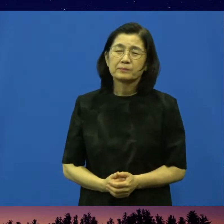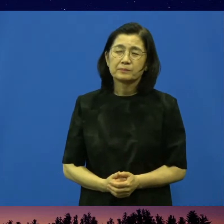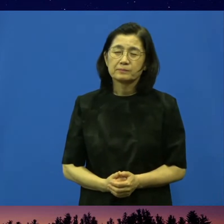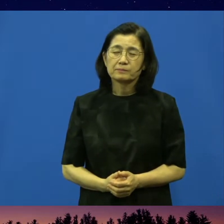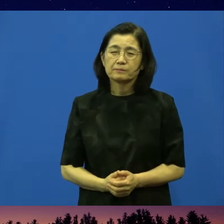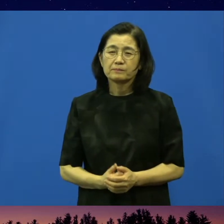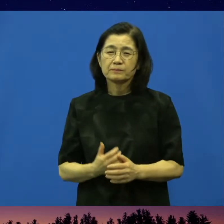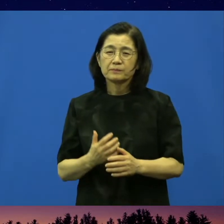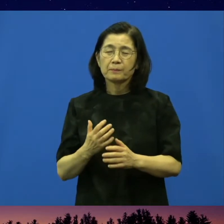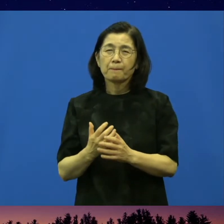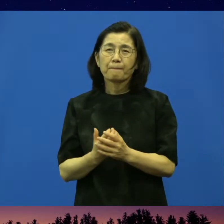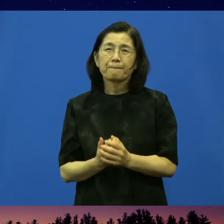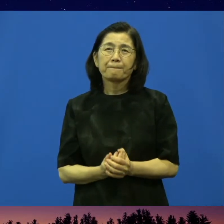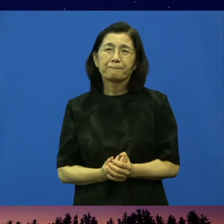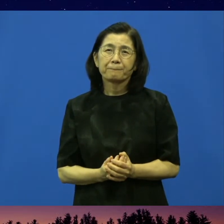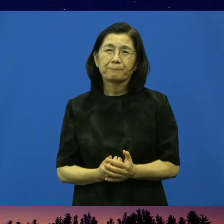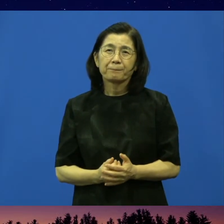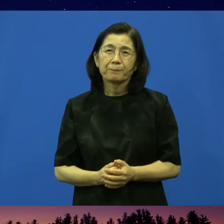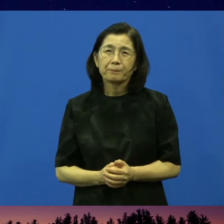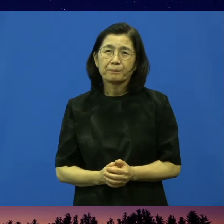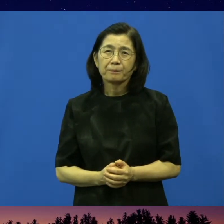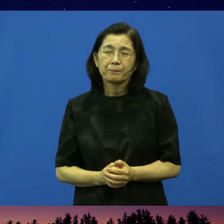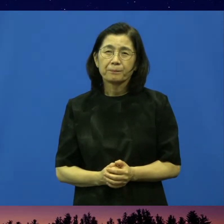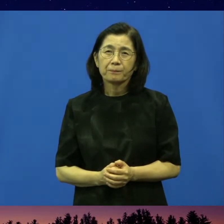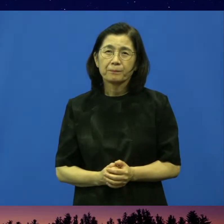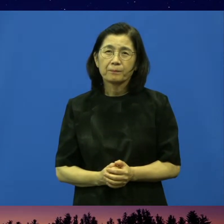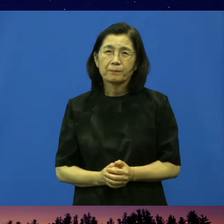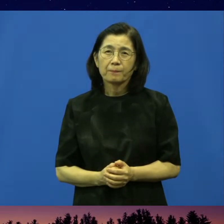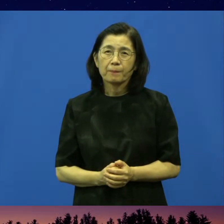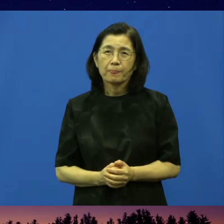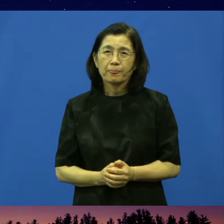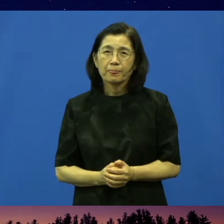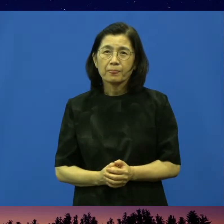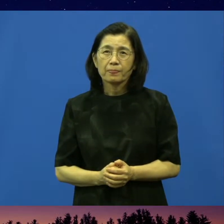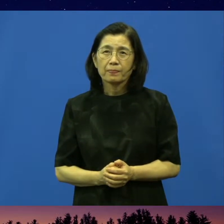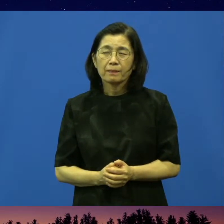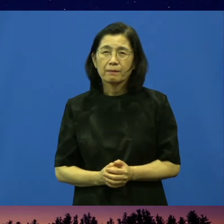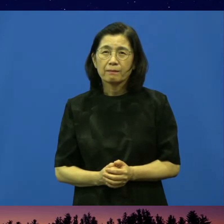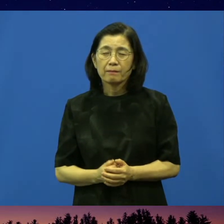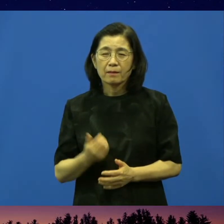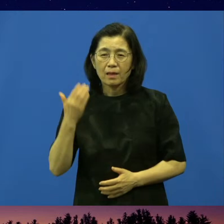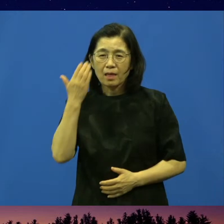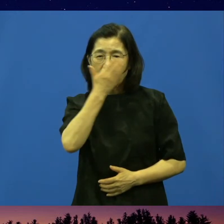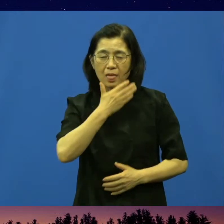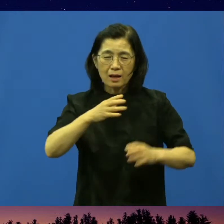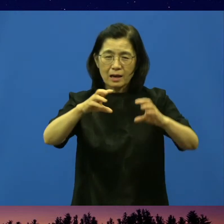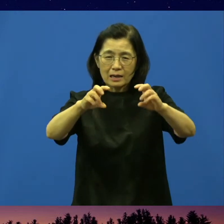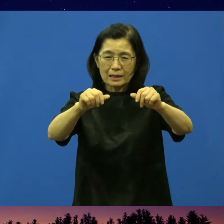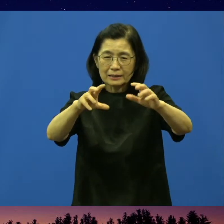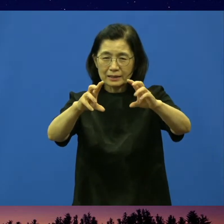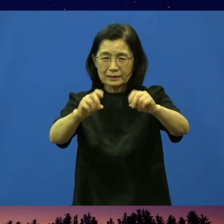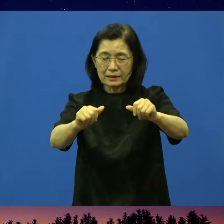결국 여러분 하루면 도달할 수 있는 약속의 땅을 밟지 못하고 1세대는